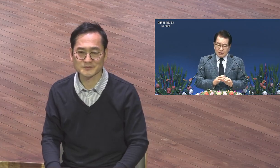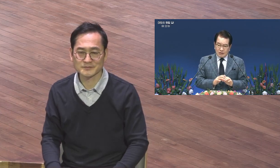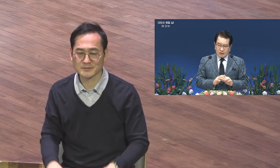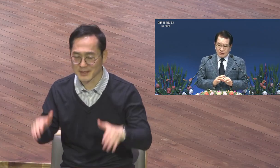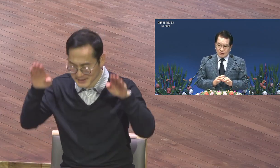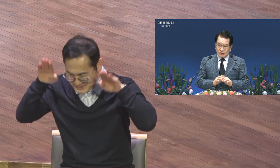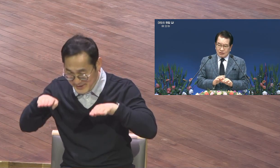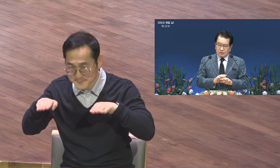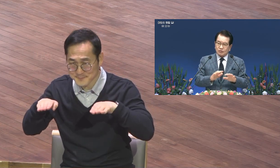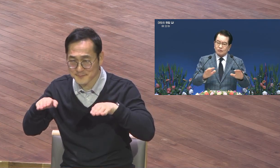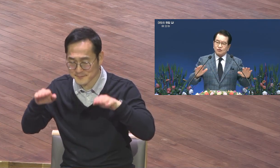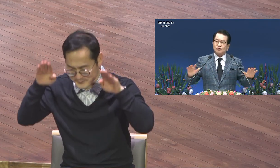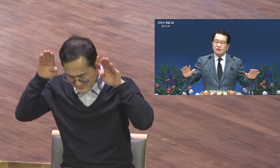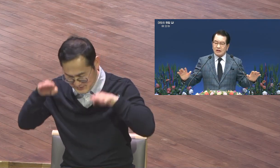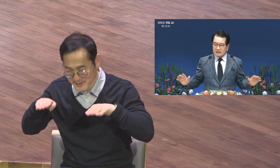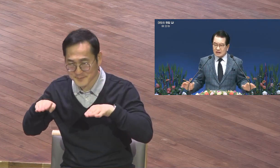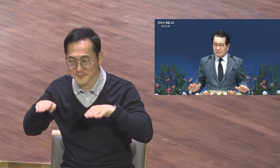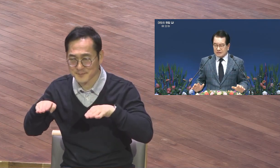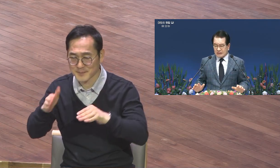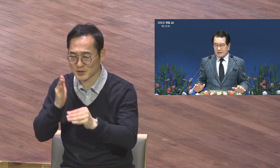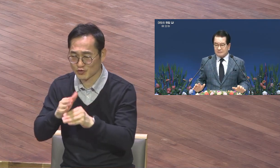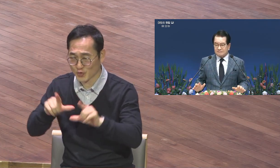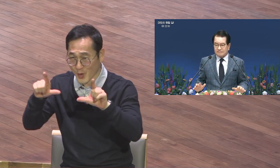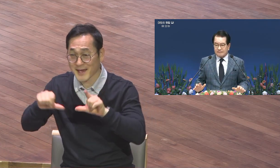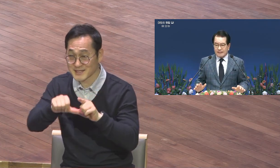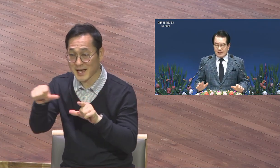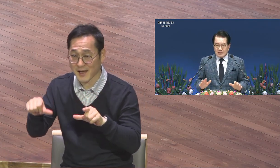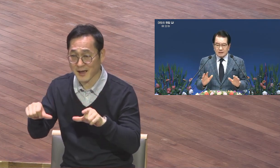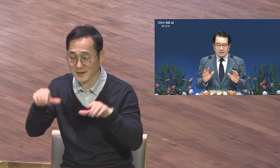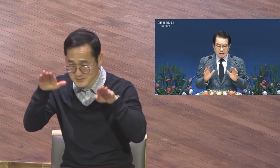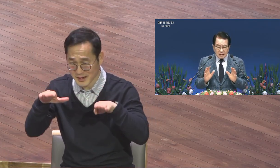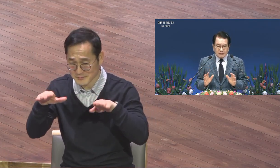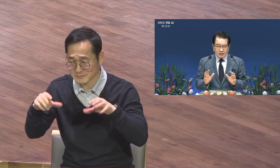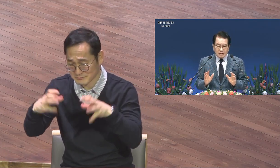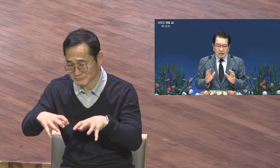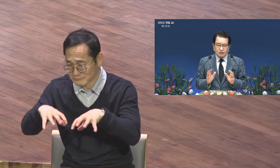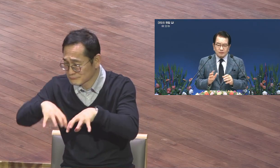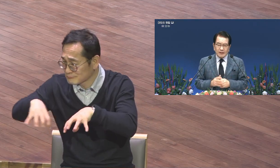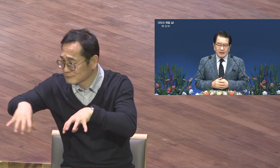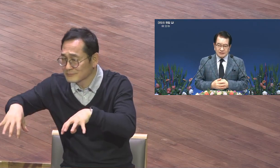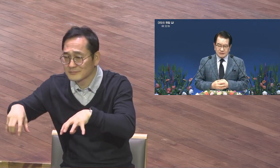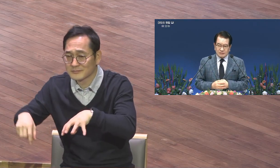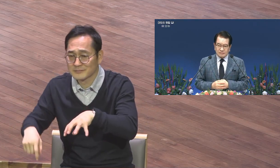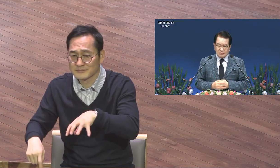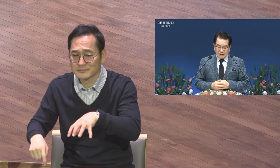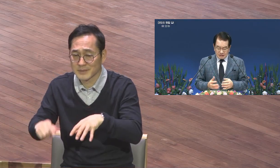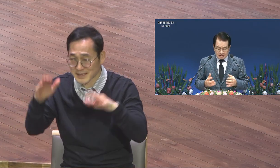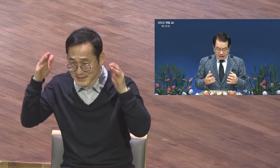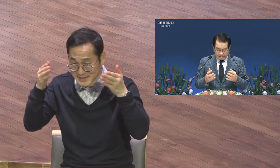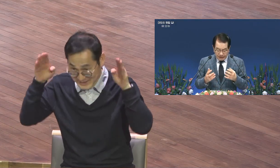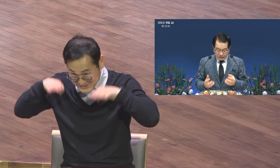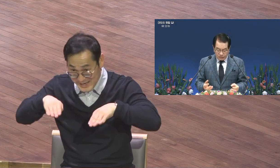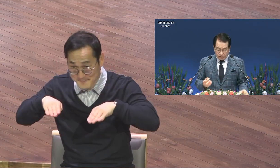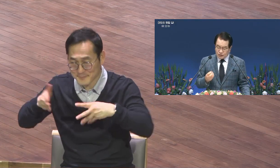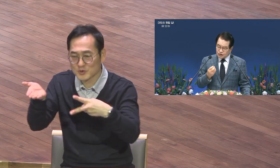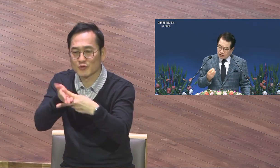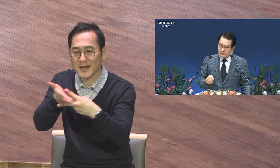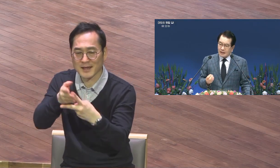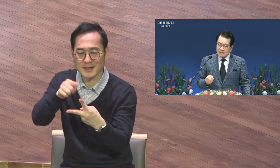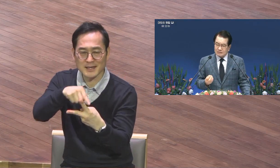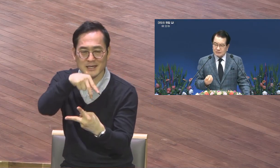이슬람이 저는 중동이 다 이슬람이잖아요. 그래서 이슬람은 크게 두 파가 있어요.